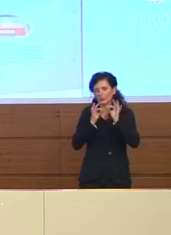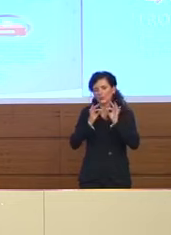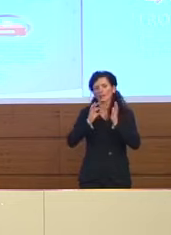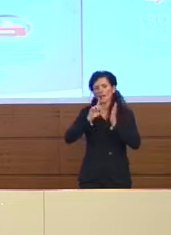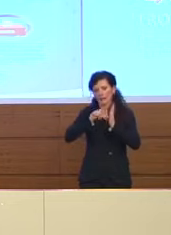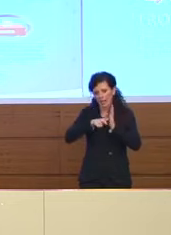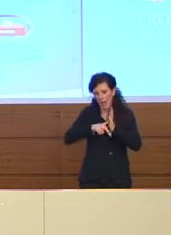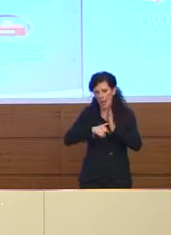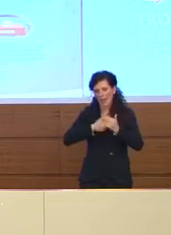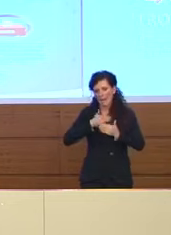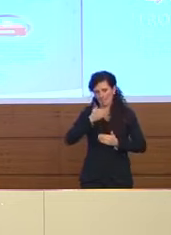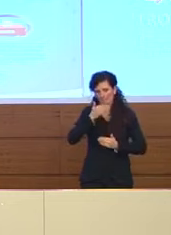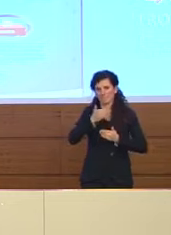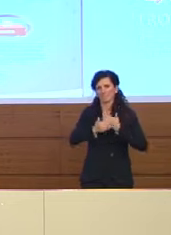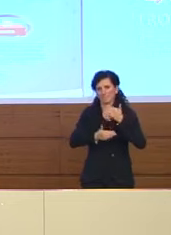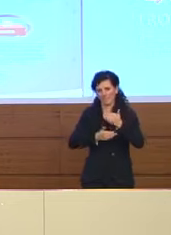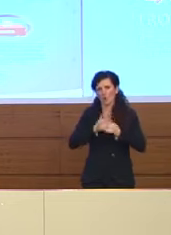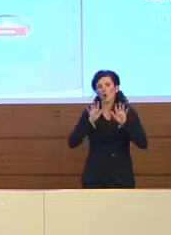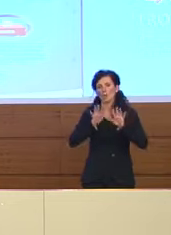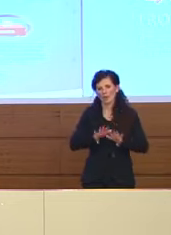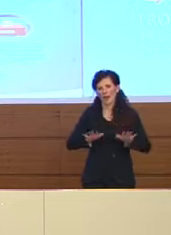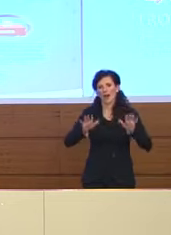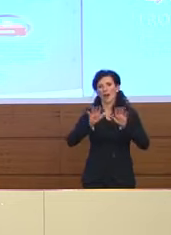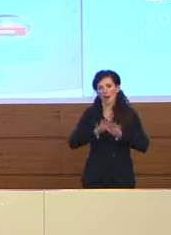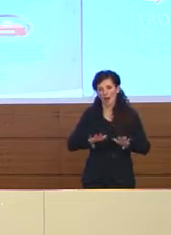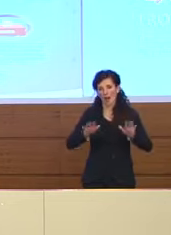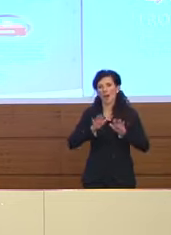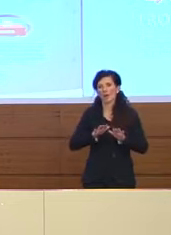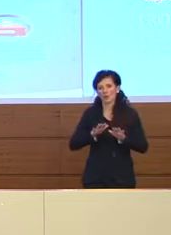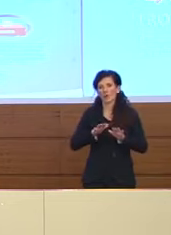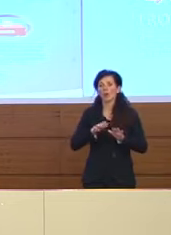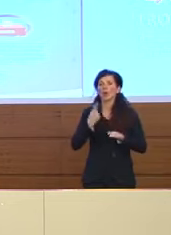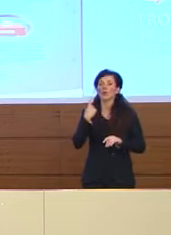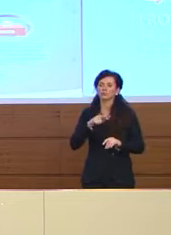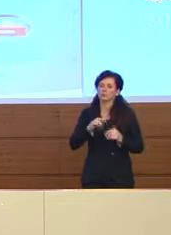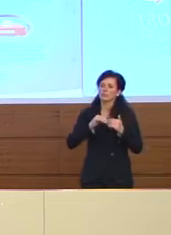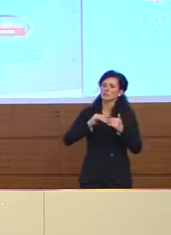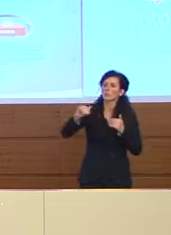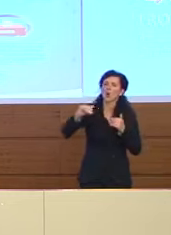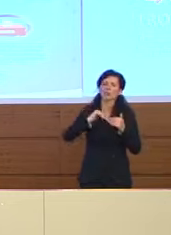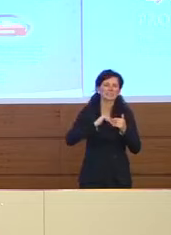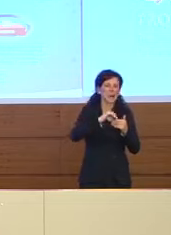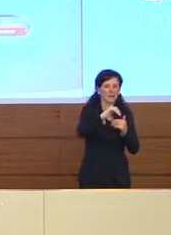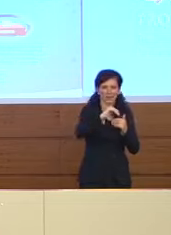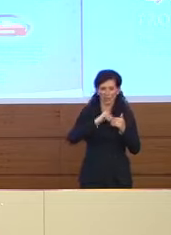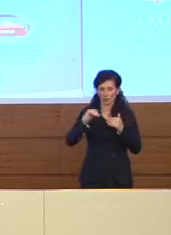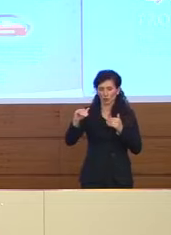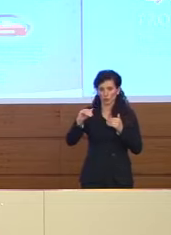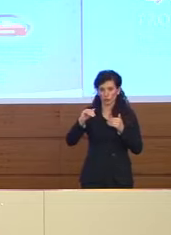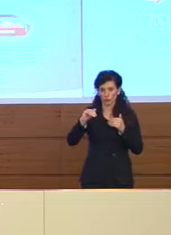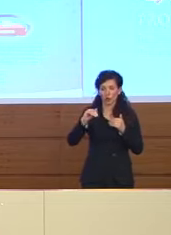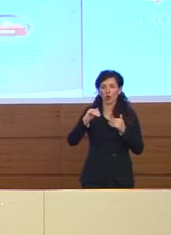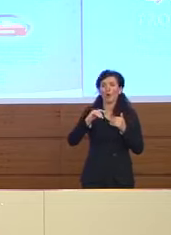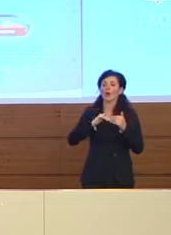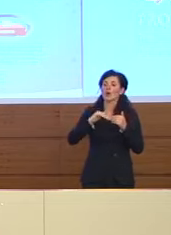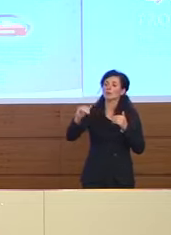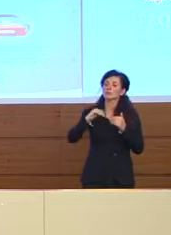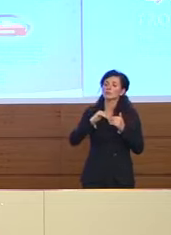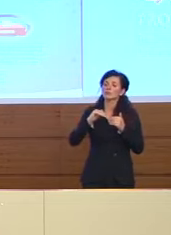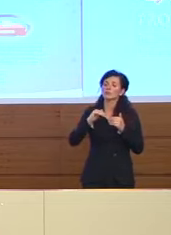c'è un orientamento per gli spostamenti intra regionali e non